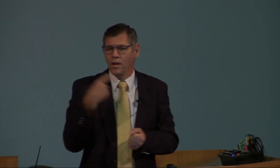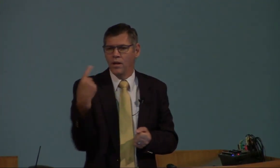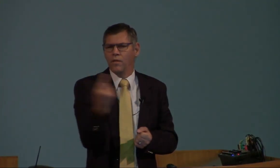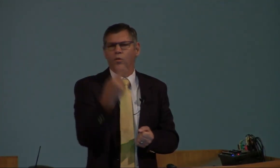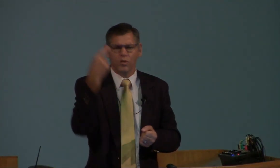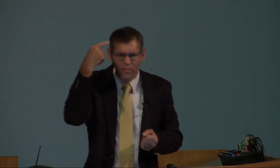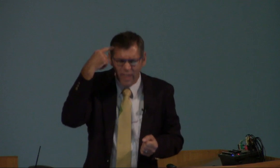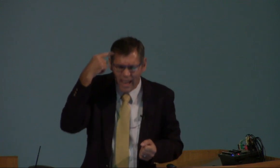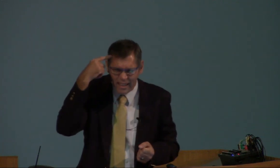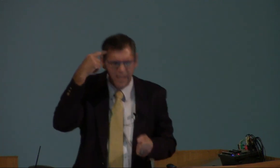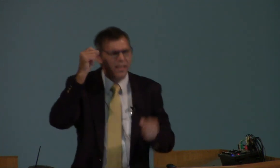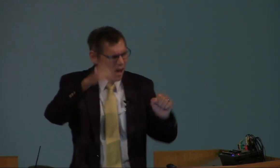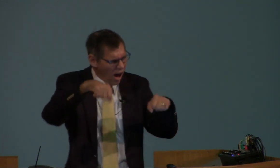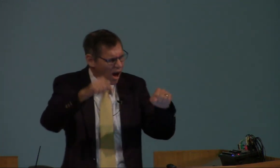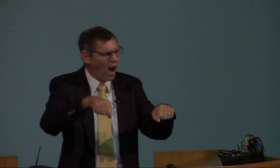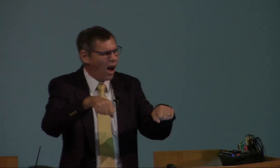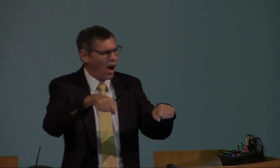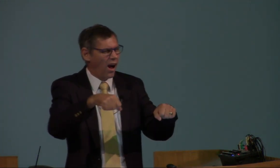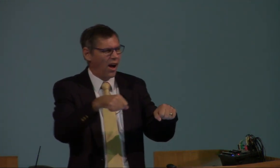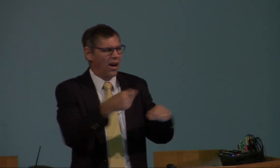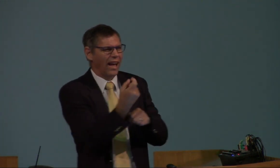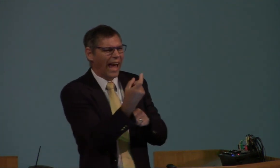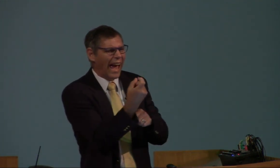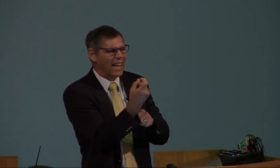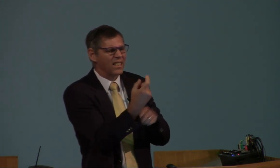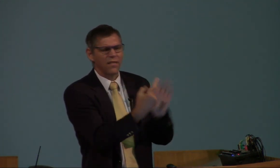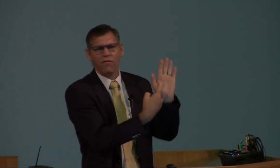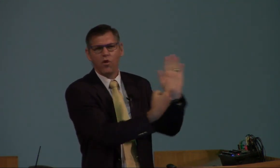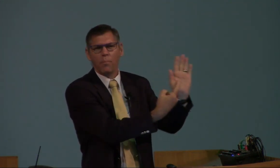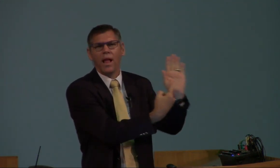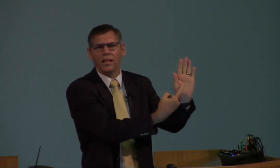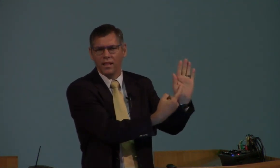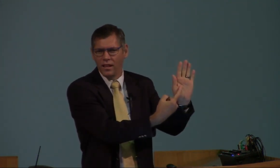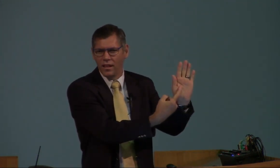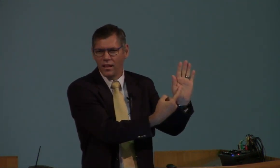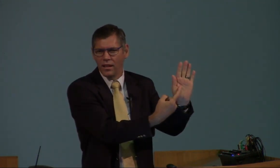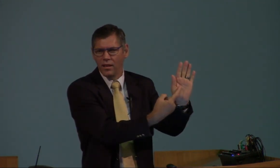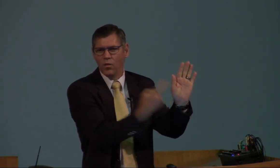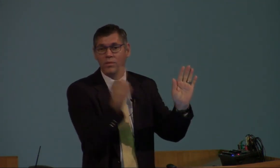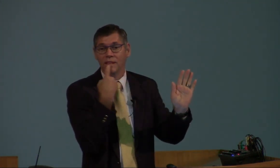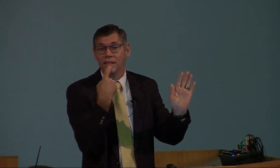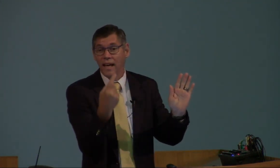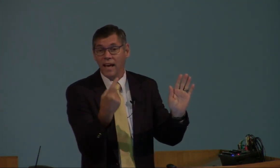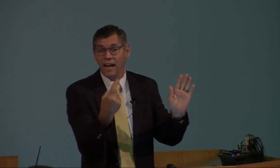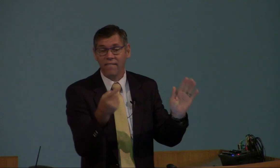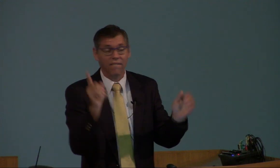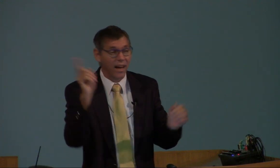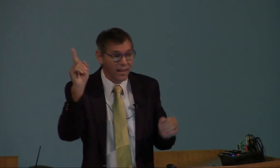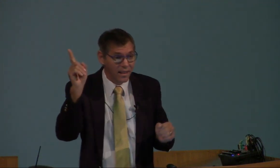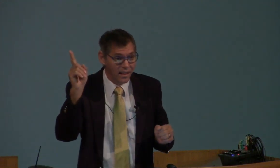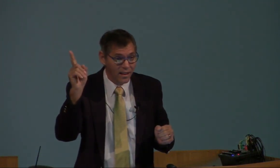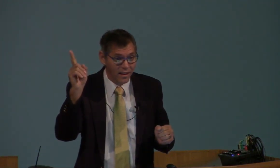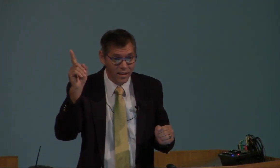Want ons weet, ja, Kers, voorbeeld, om te sê, wat?